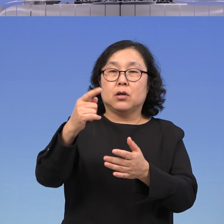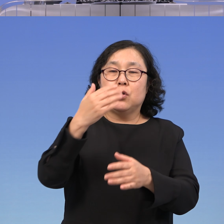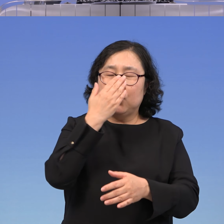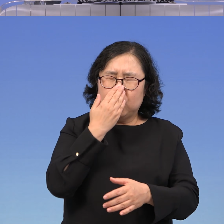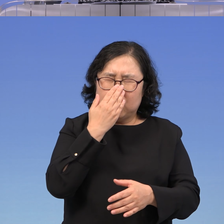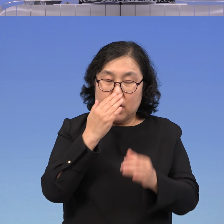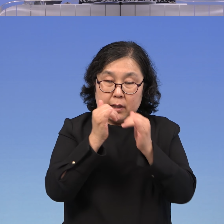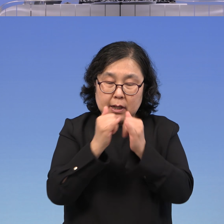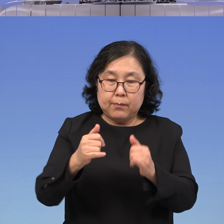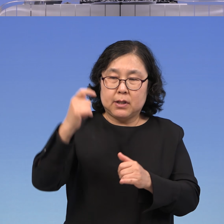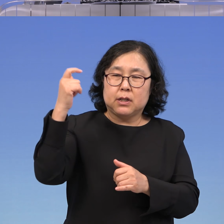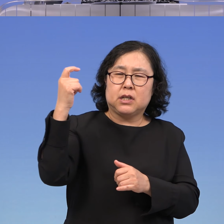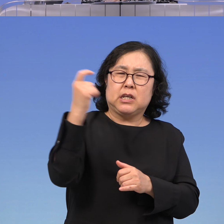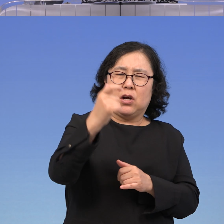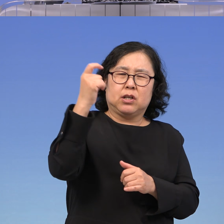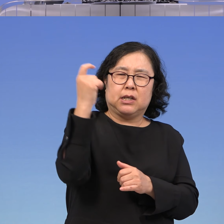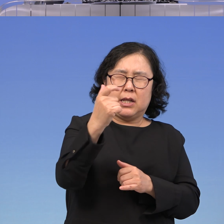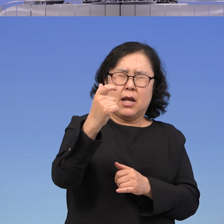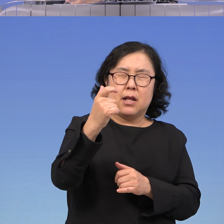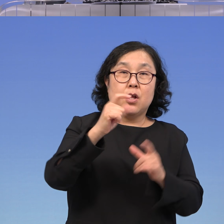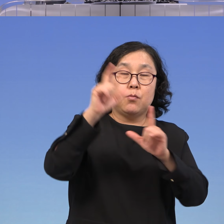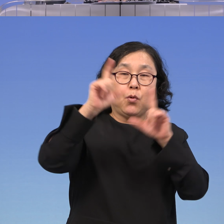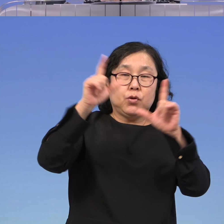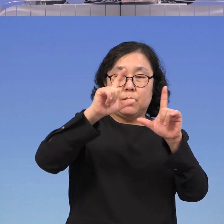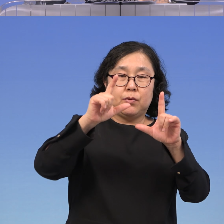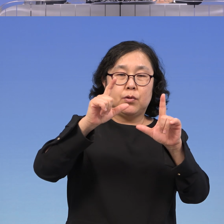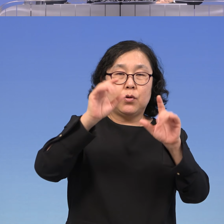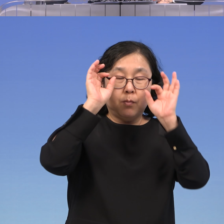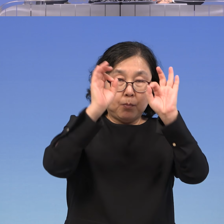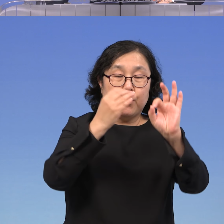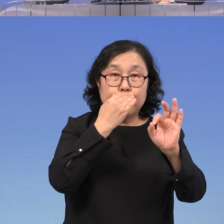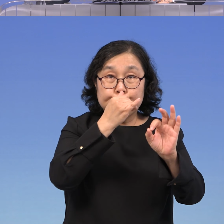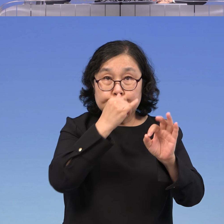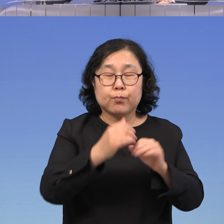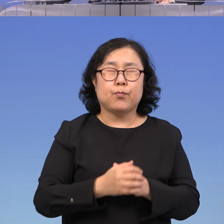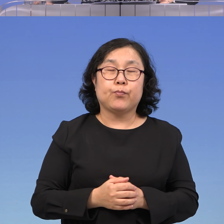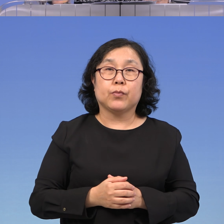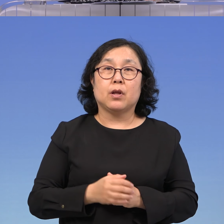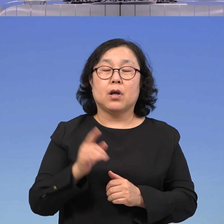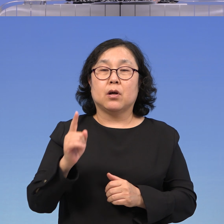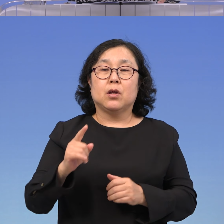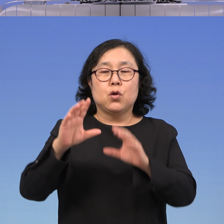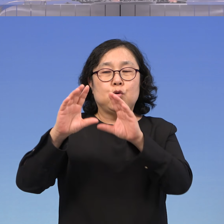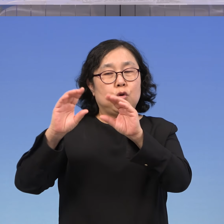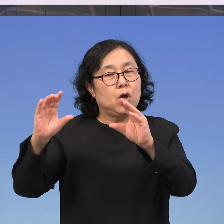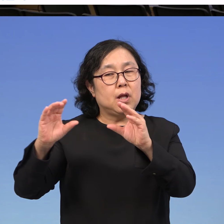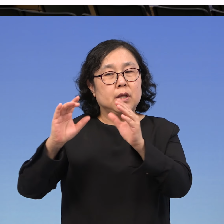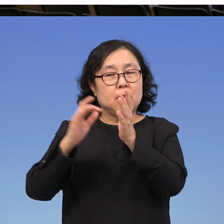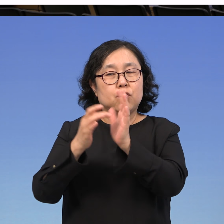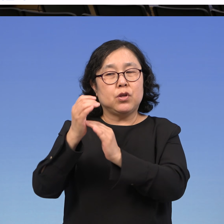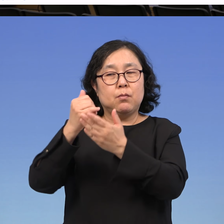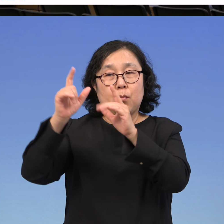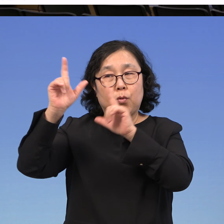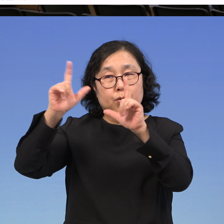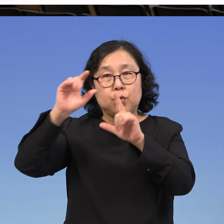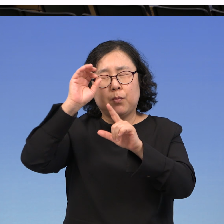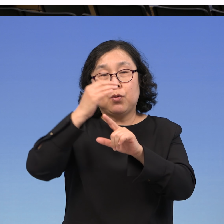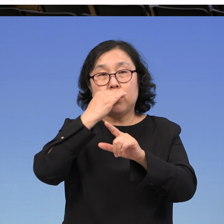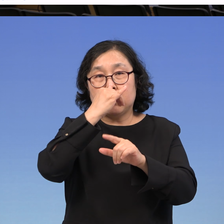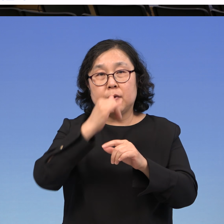이런 경직된 모습과 완전히 다른 신 준 이 문제는 발견 하거든요 저는 자 37 다시 보십시오